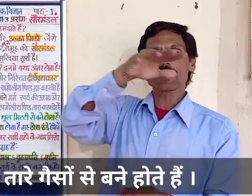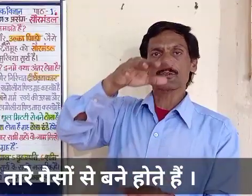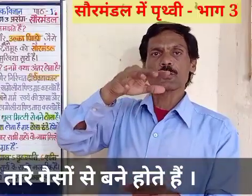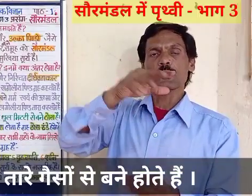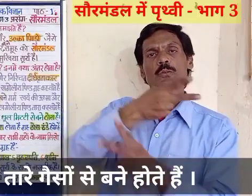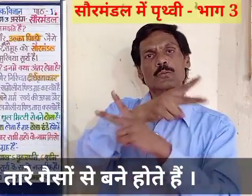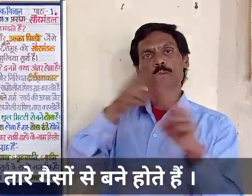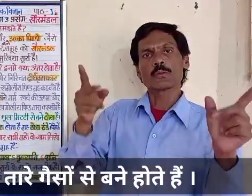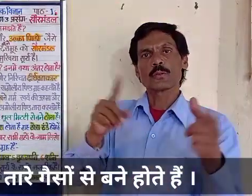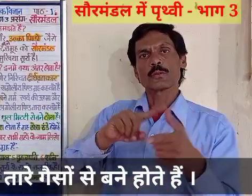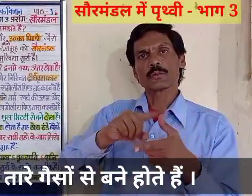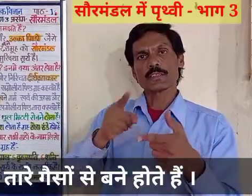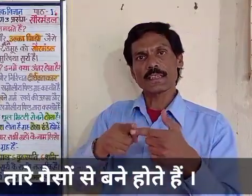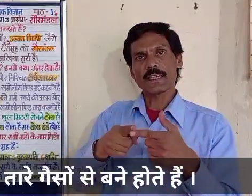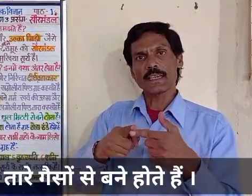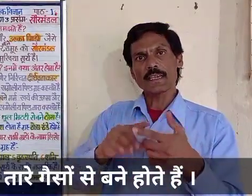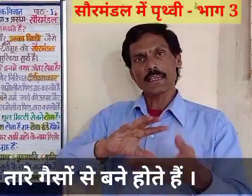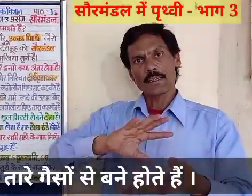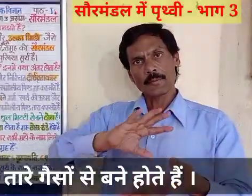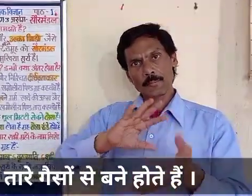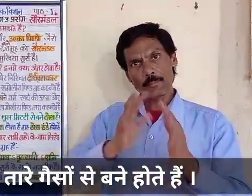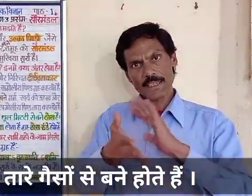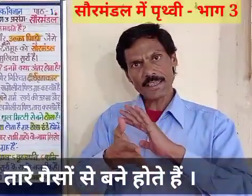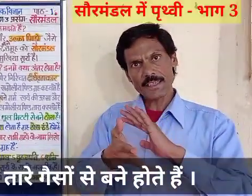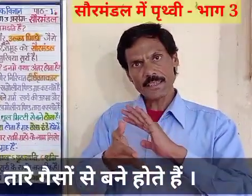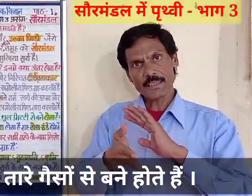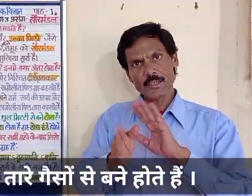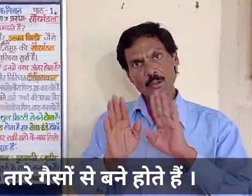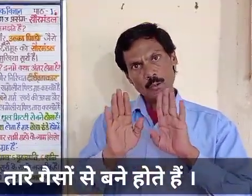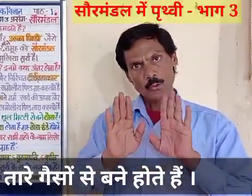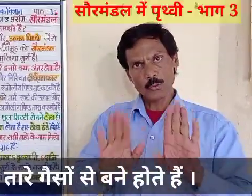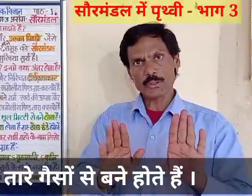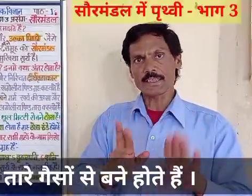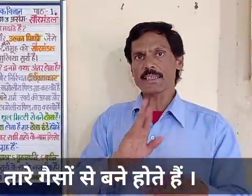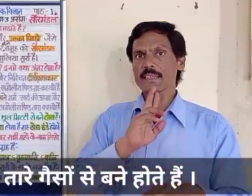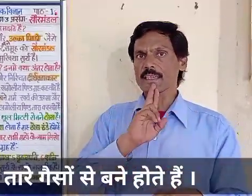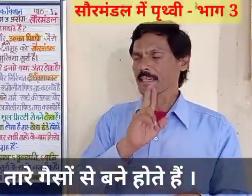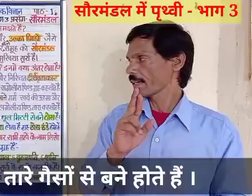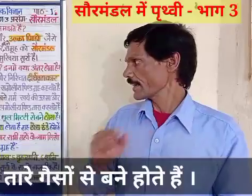गैसों से बने होते हैं,